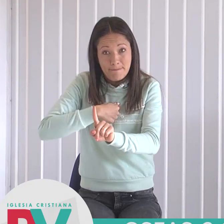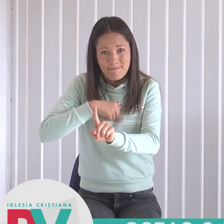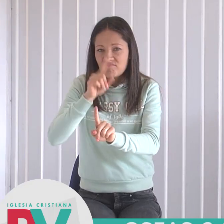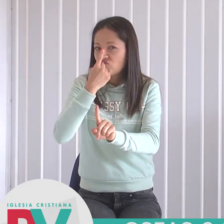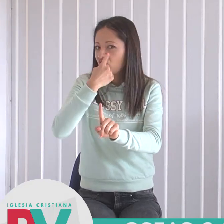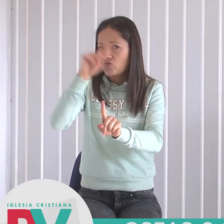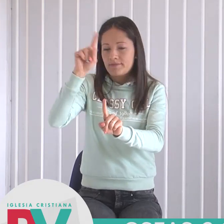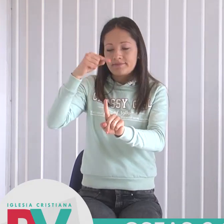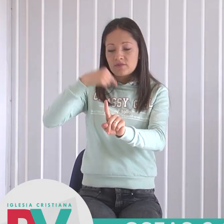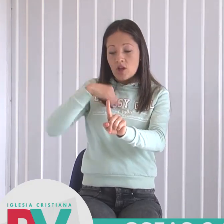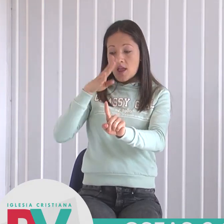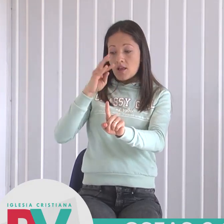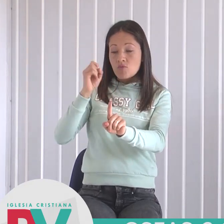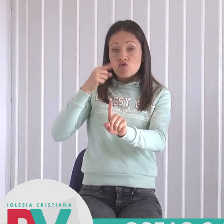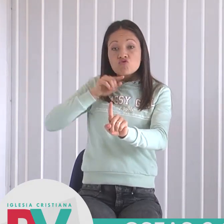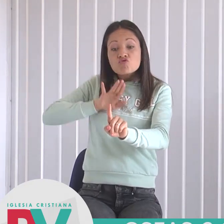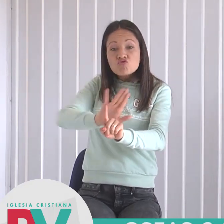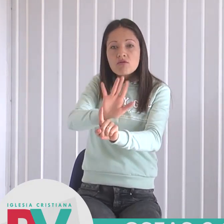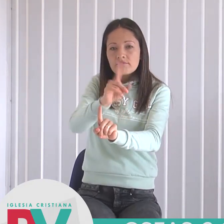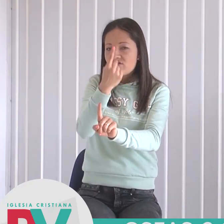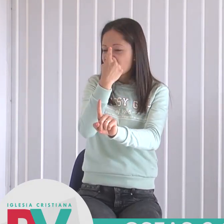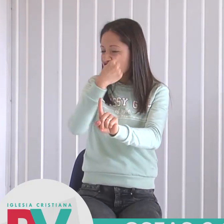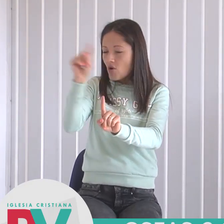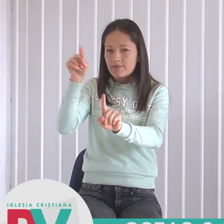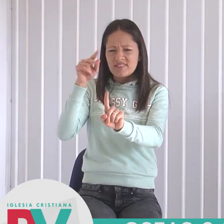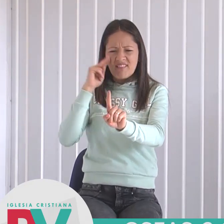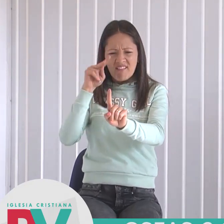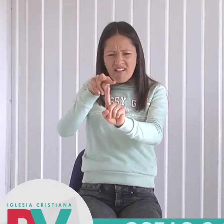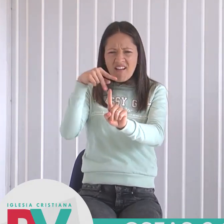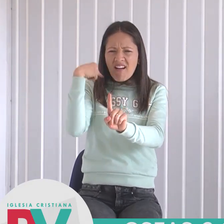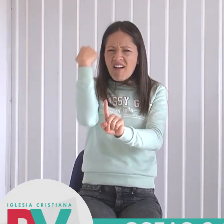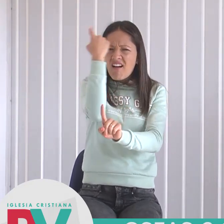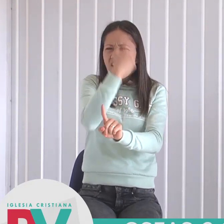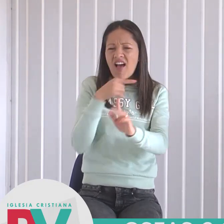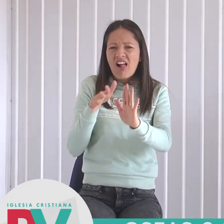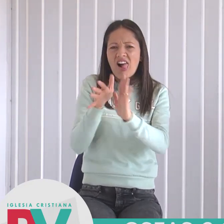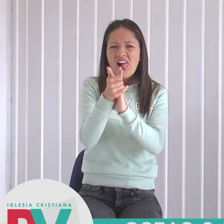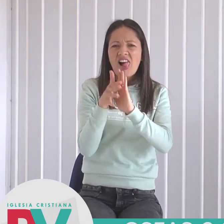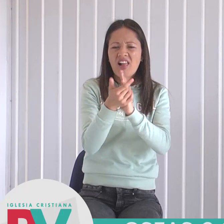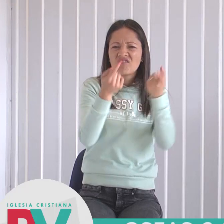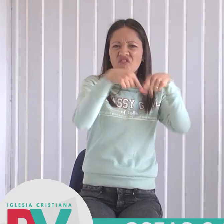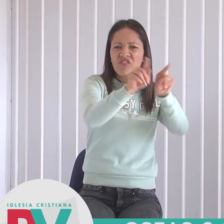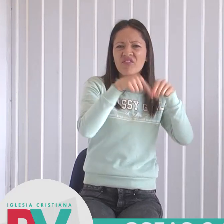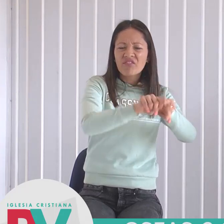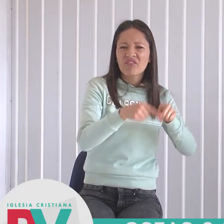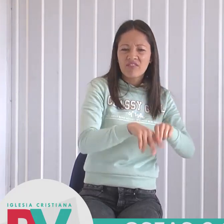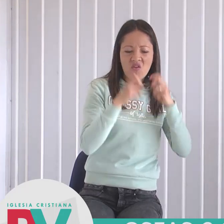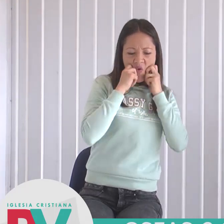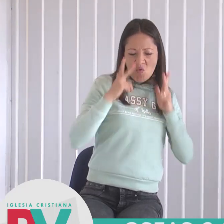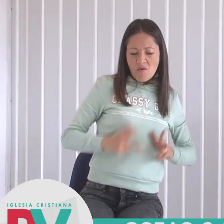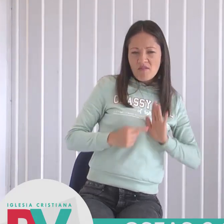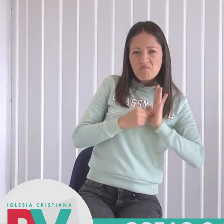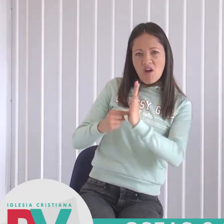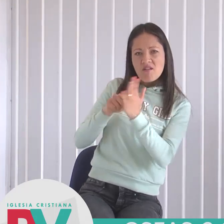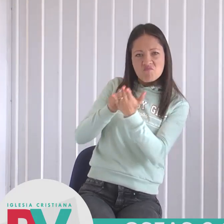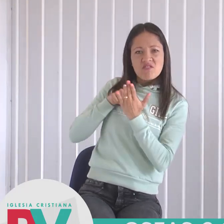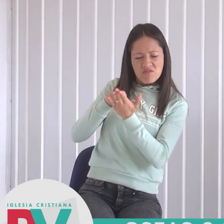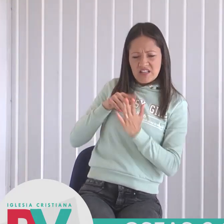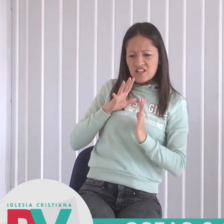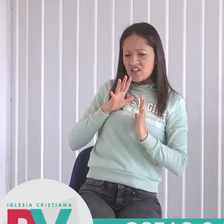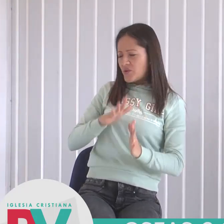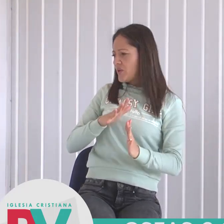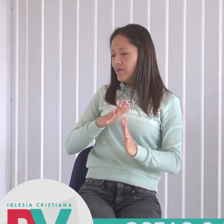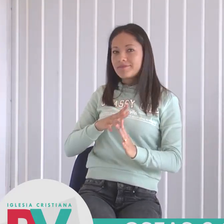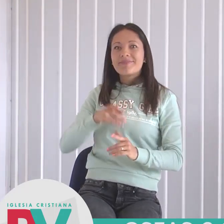marido. Aparte pues sus fornicaciones de su rostro y sus adulterios de entre sus pechos. Dios está dando un mandato,